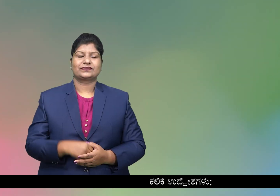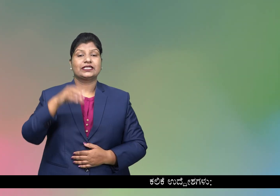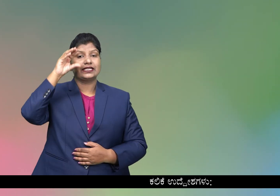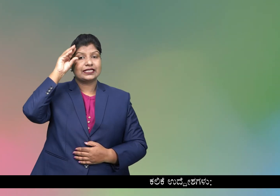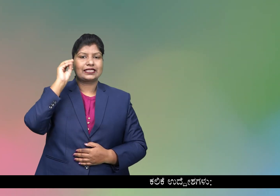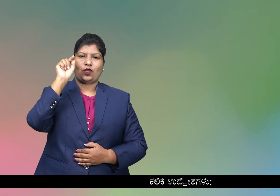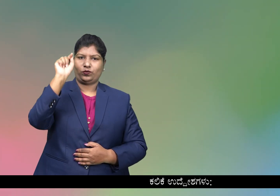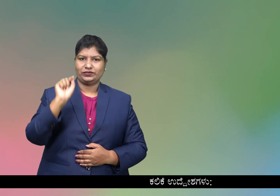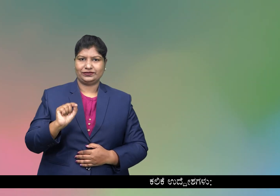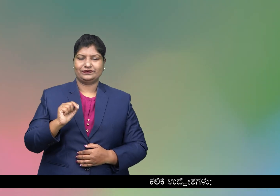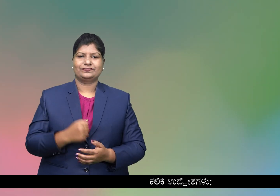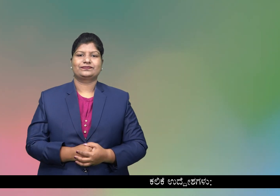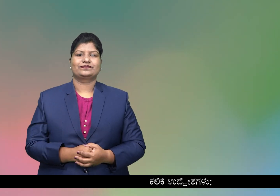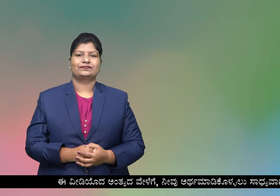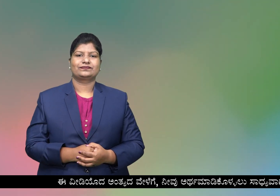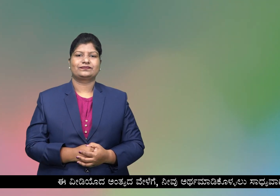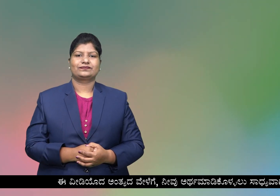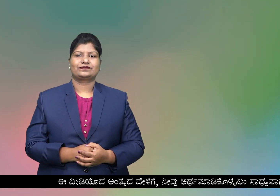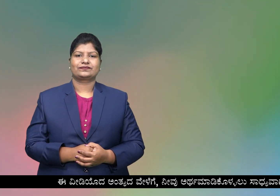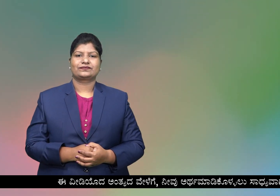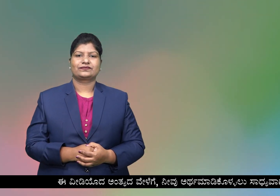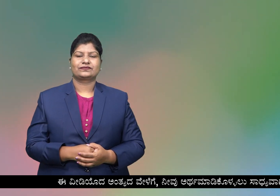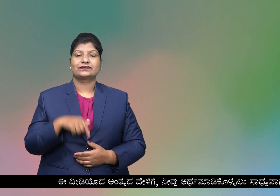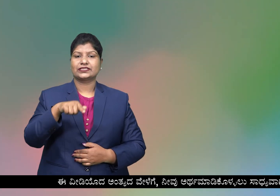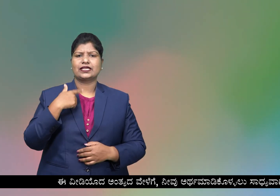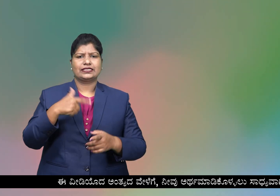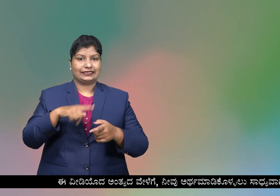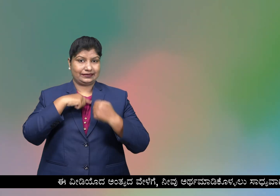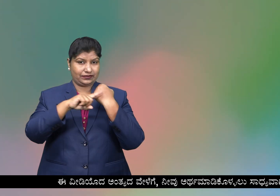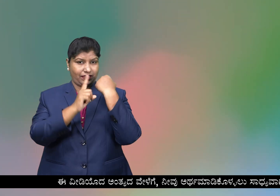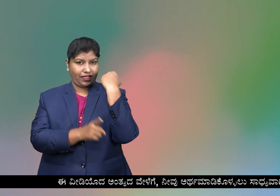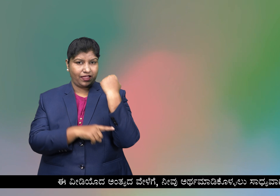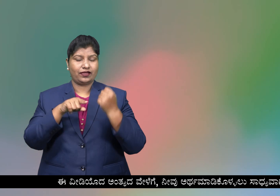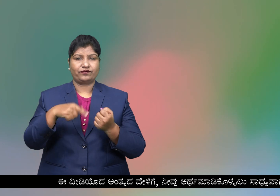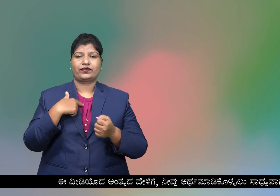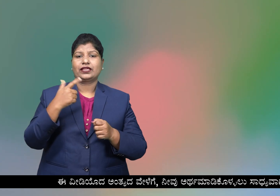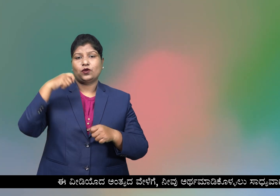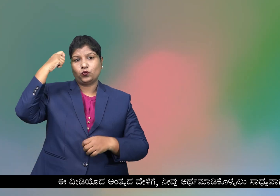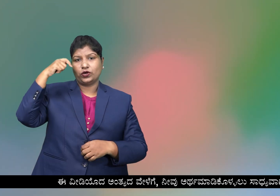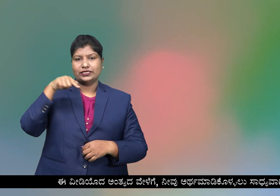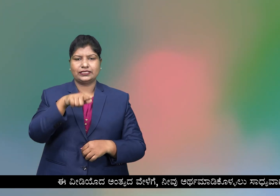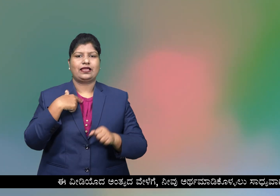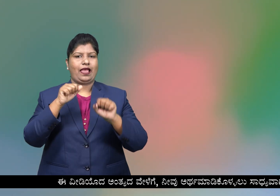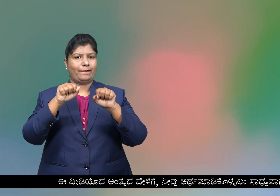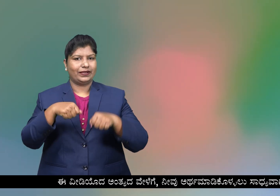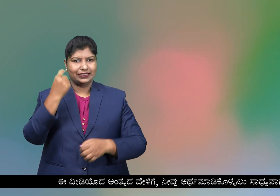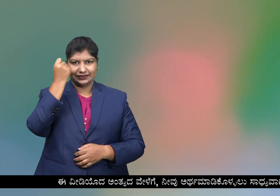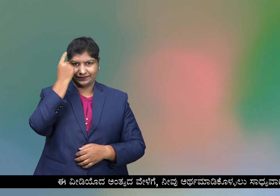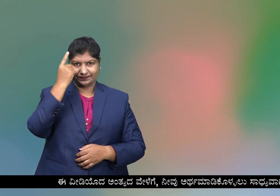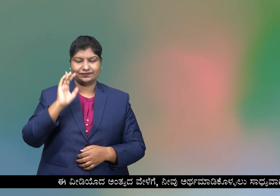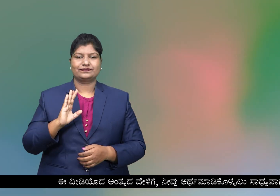ಕಲಿಕೆಯ ಉದ್ದೇಶಗಳು ಈ ವಿಡಿಯೋದ ಅಂತ್ಯದ ವೇಳೆಗೆ ನಿಮ್ಗೆ ಅರ್ಥ ಆಗತ್ತೆ.